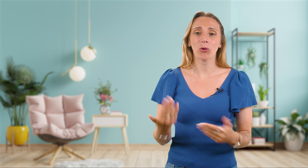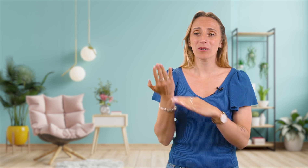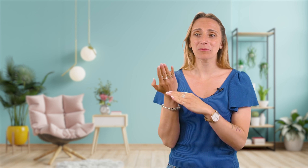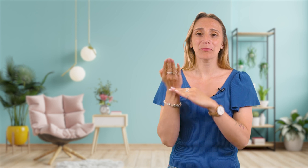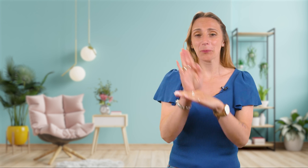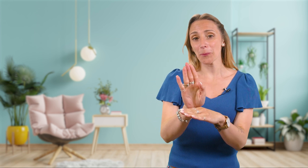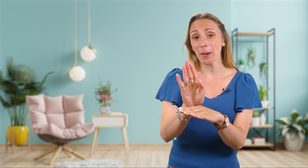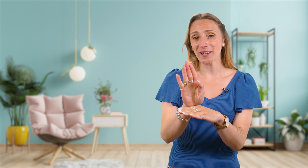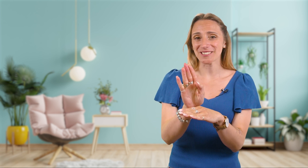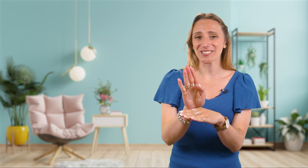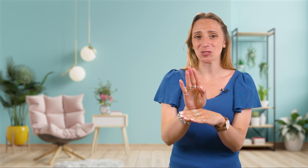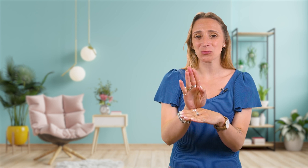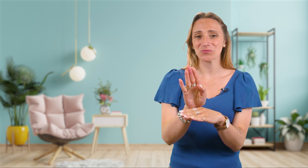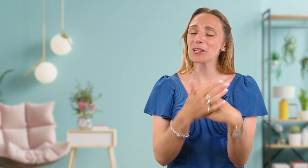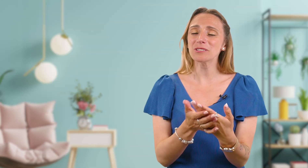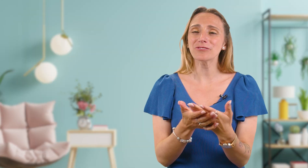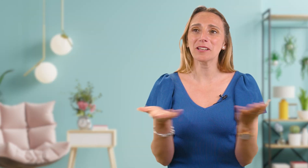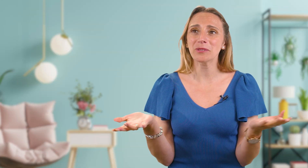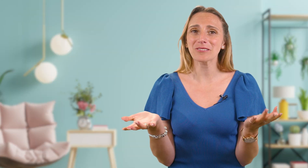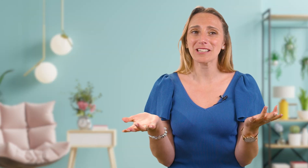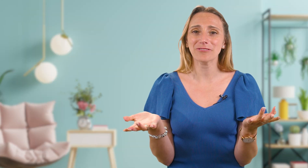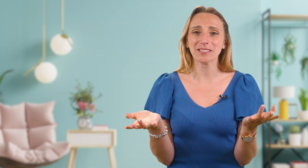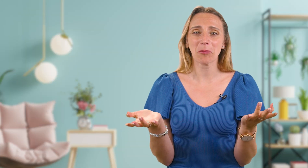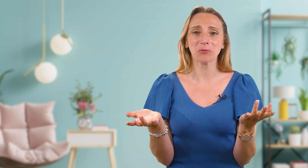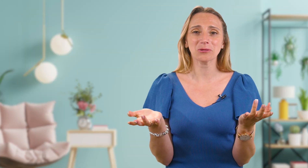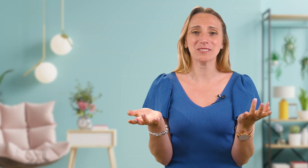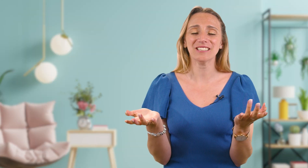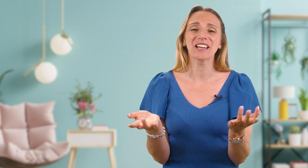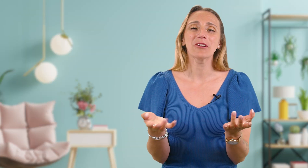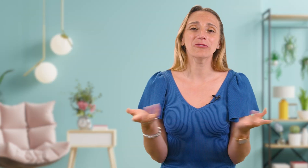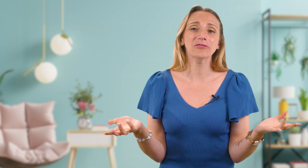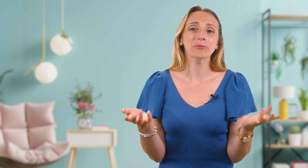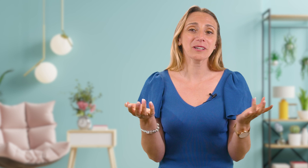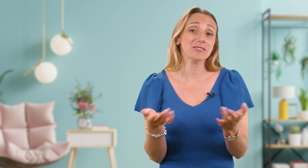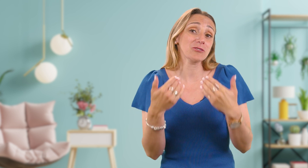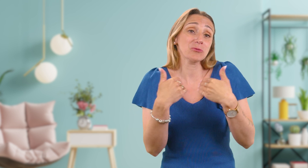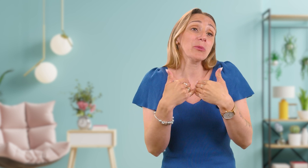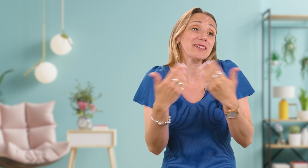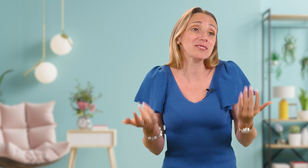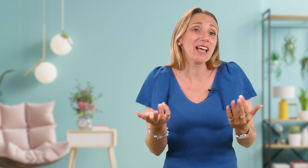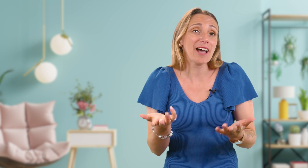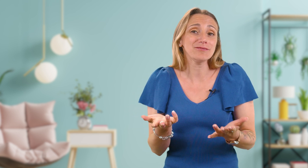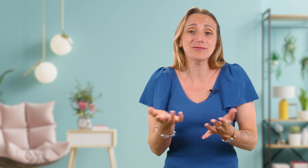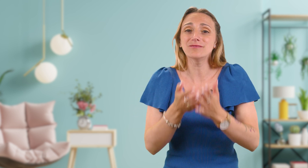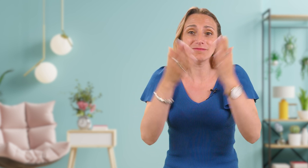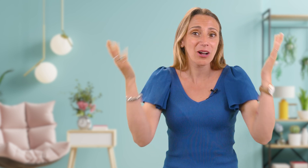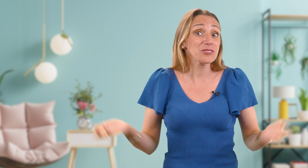moi, ma présentation. Et oui, il fallait bien que je la fasse à un moment donné, que je me présente à vous